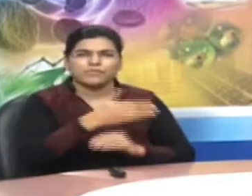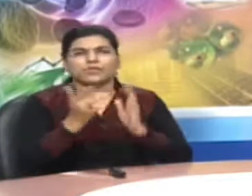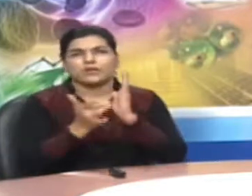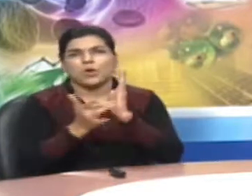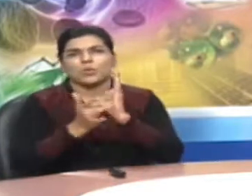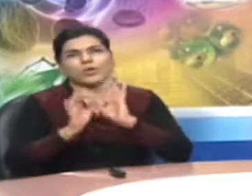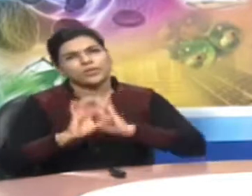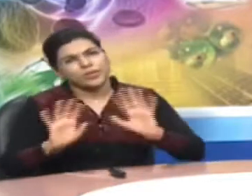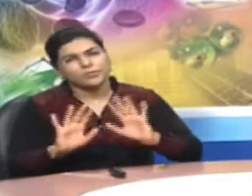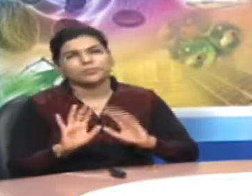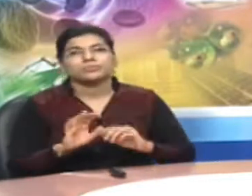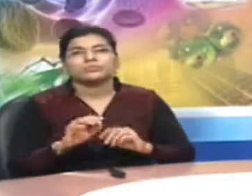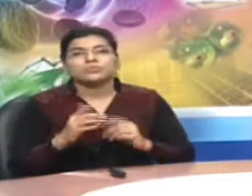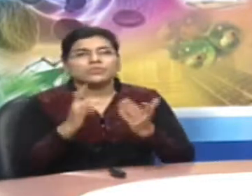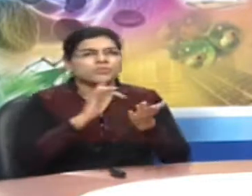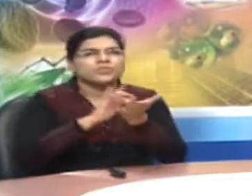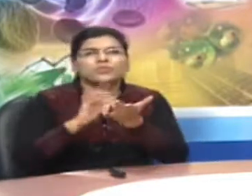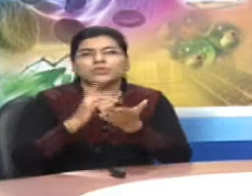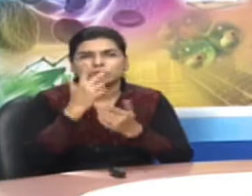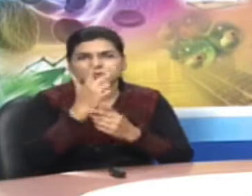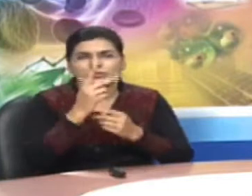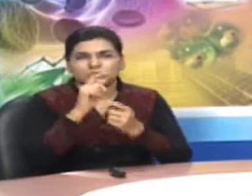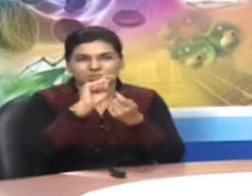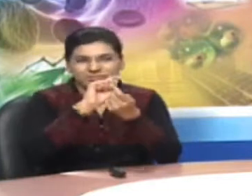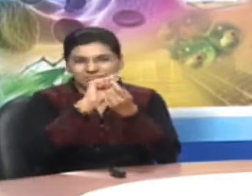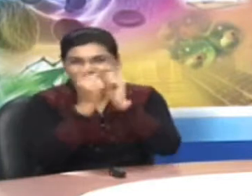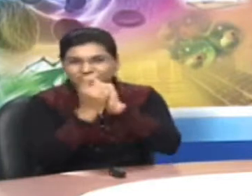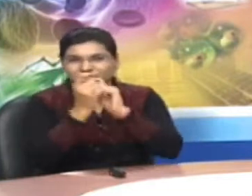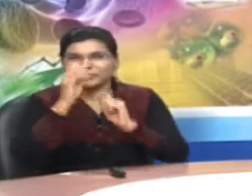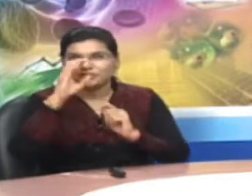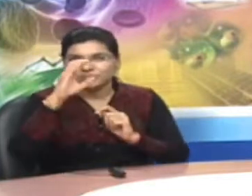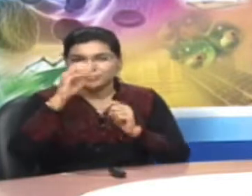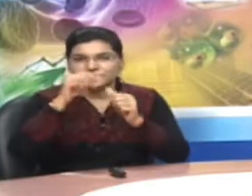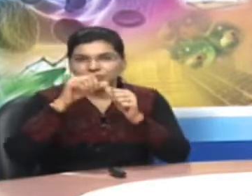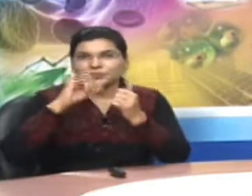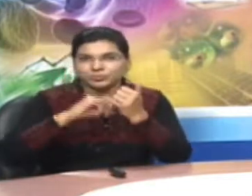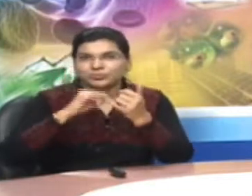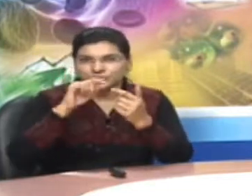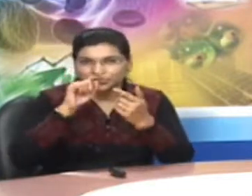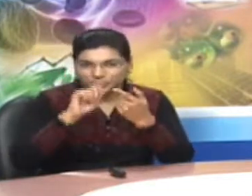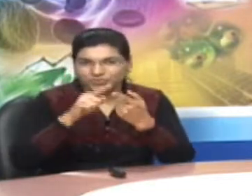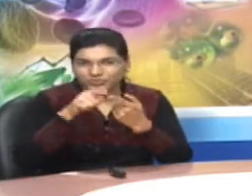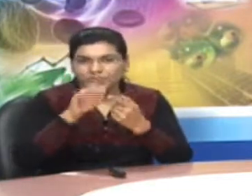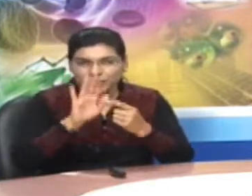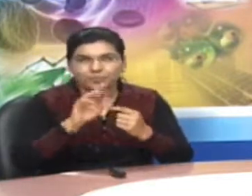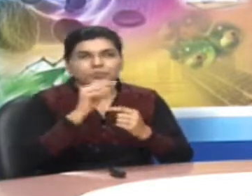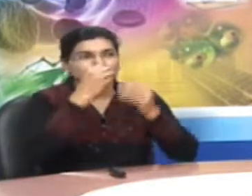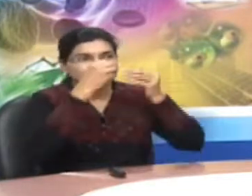erase and write again. So there is a technique to solve this. By clicking